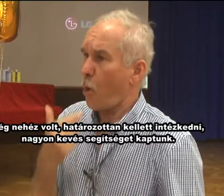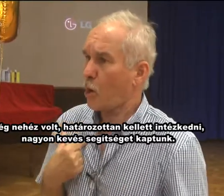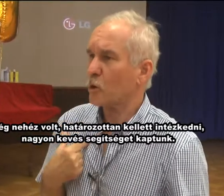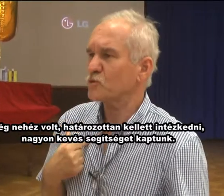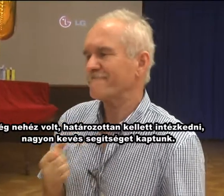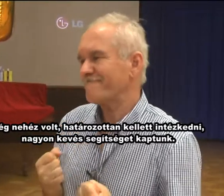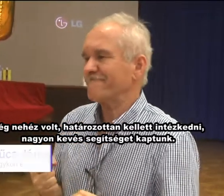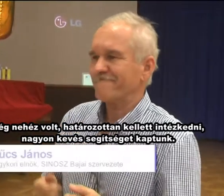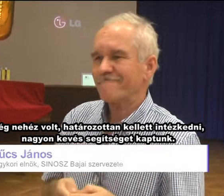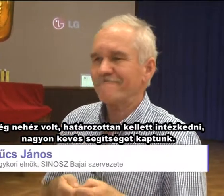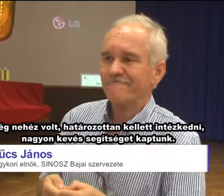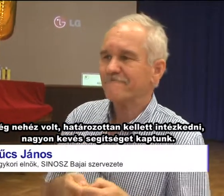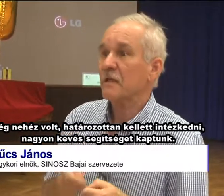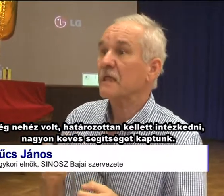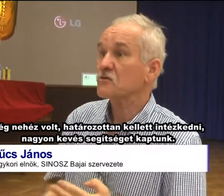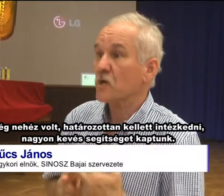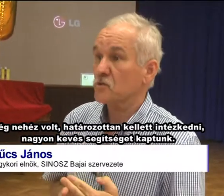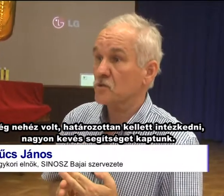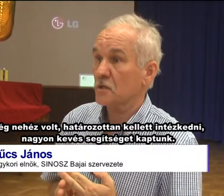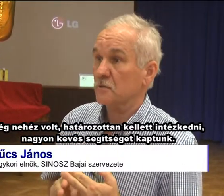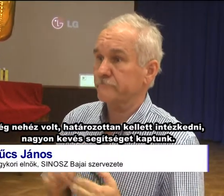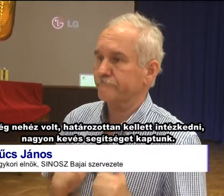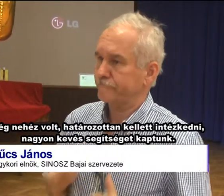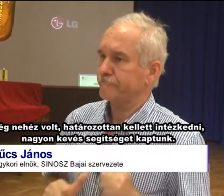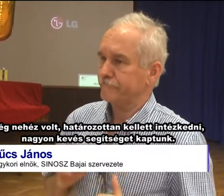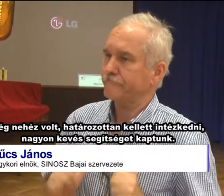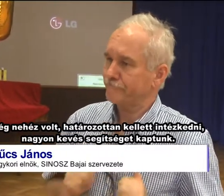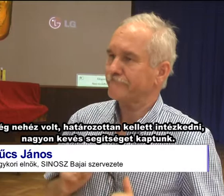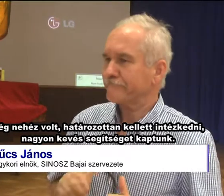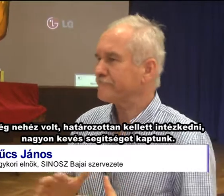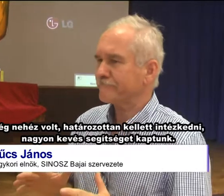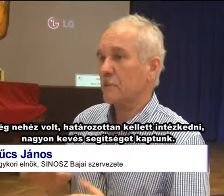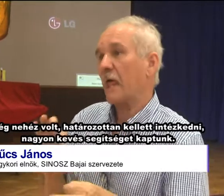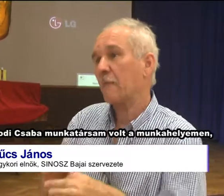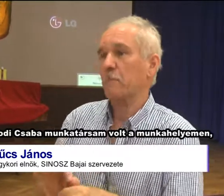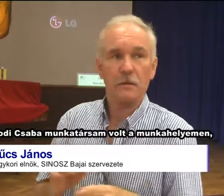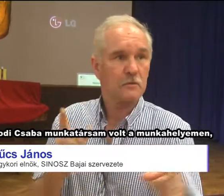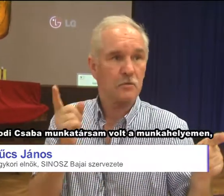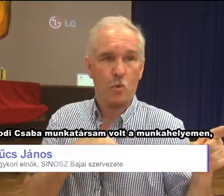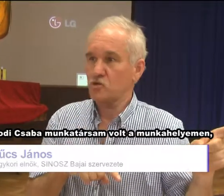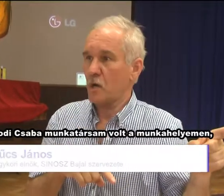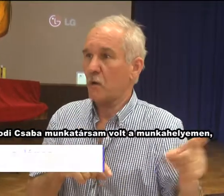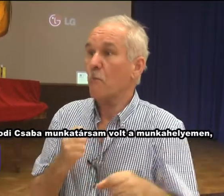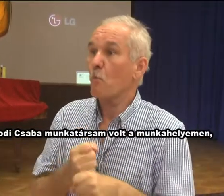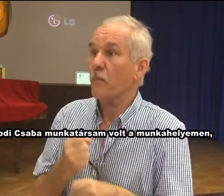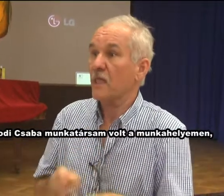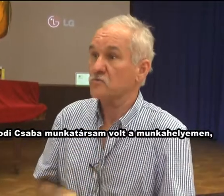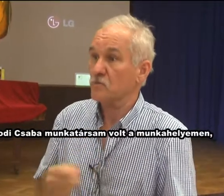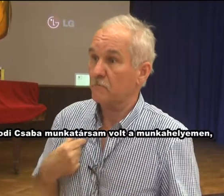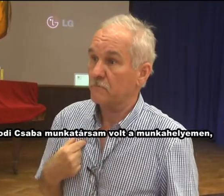Elég nehéz volt, határozottan kellett intézkedni, nagyon kevés segítséget kaptunk. Tokodi Csaba munkatársam volt a munkahelyemen,